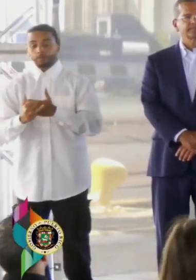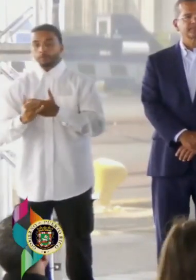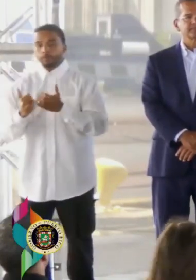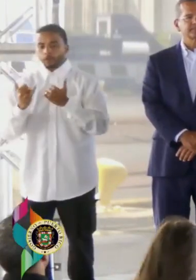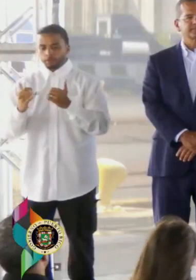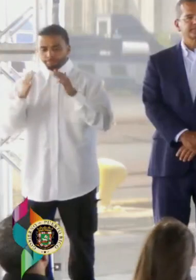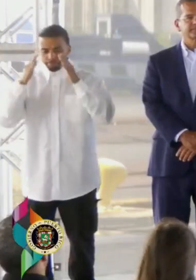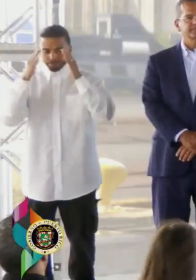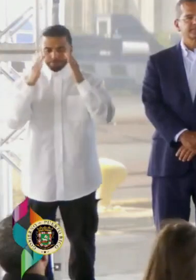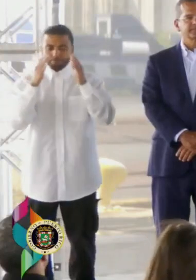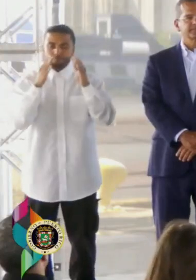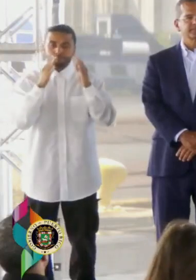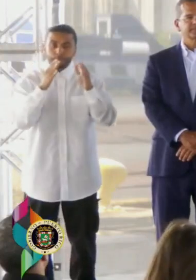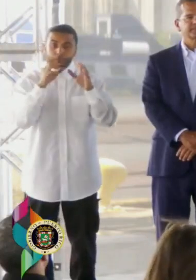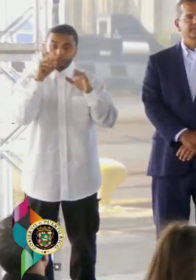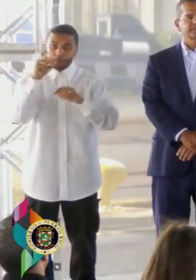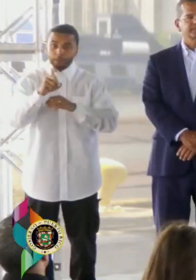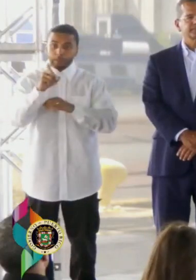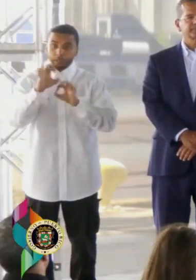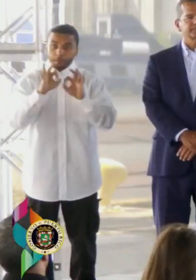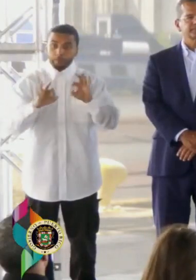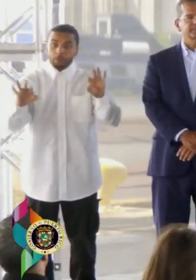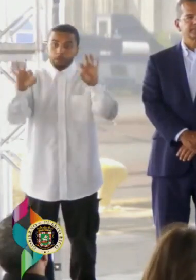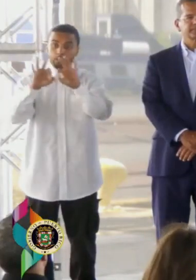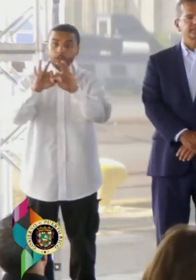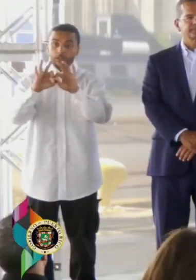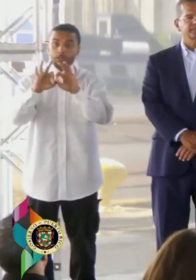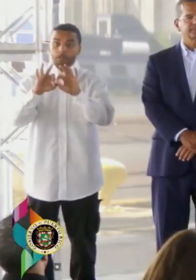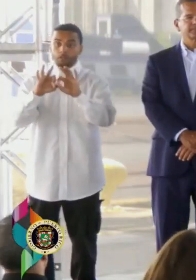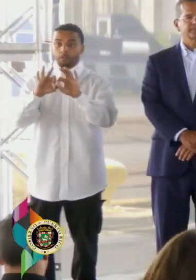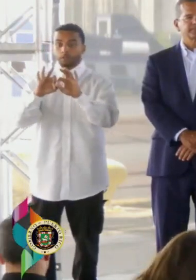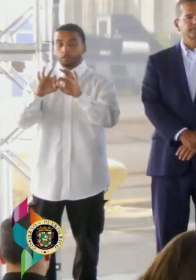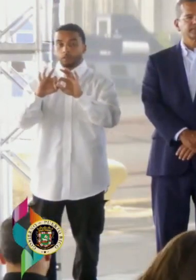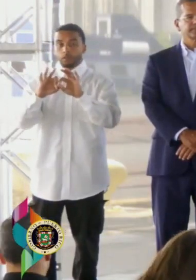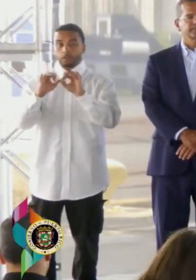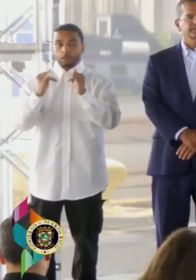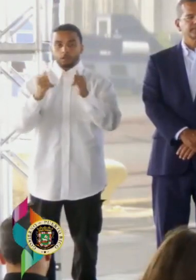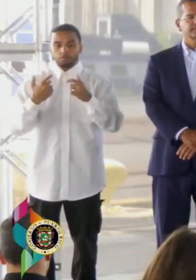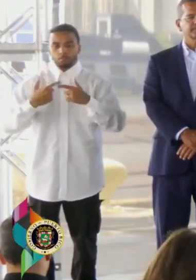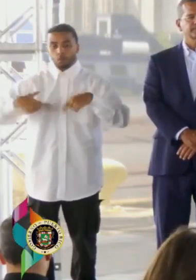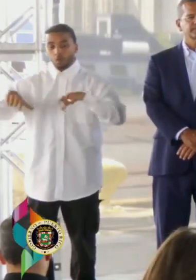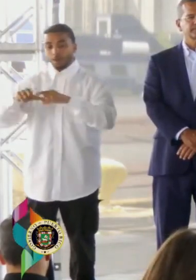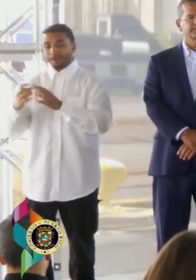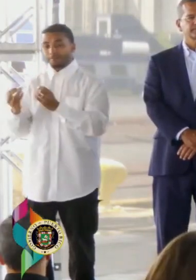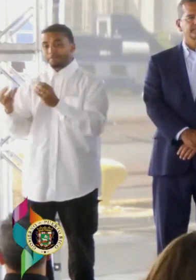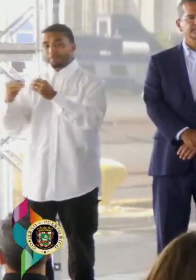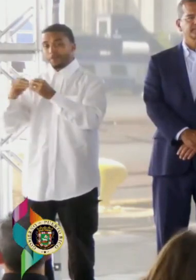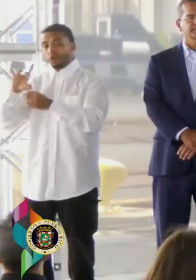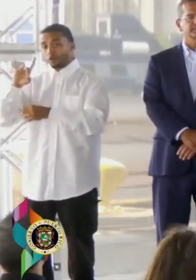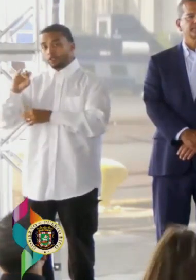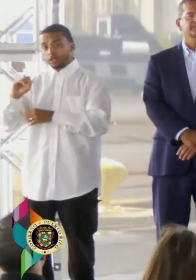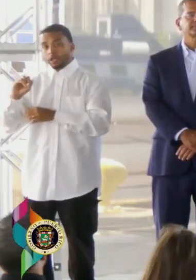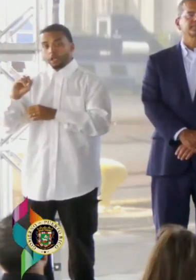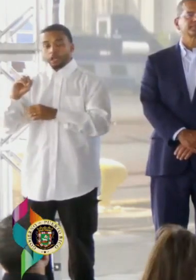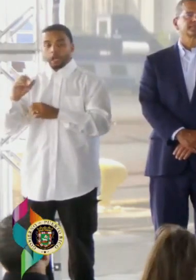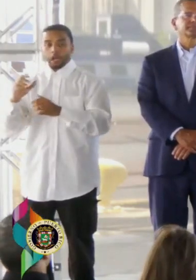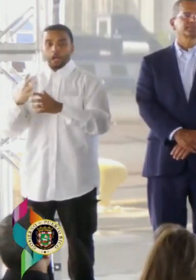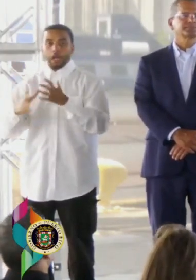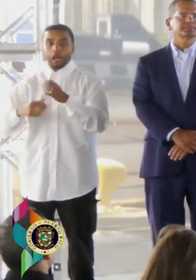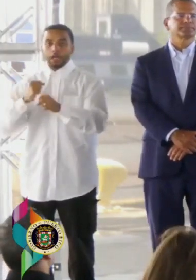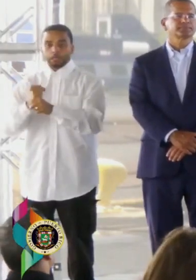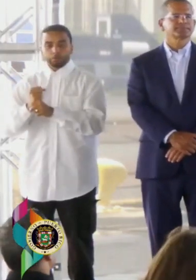atender esa necesidad tan importante y está como mencionamos en un en un lugar que por más de 80 años verdad no se había atendido su